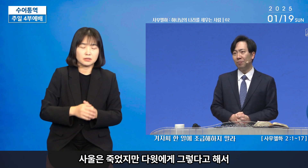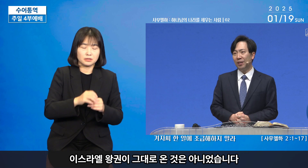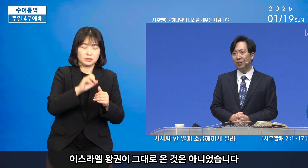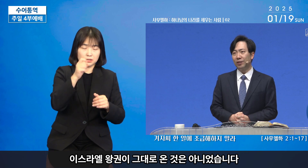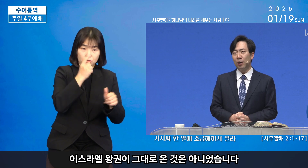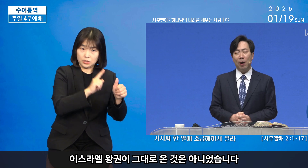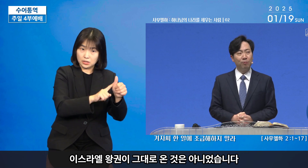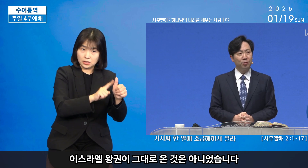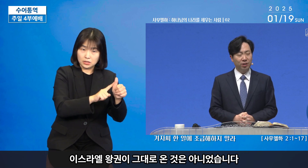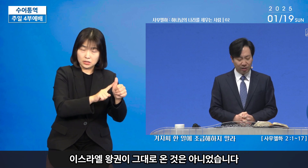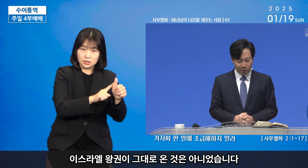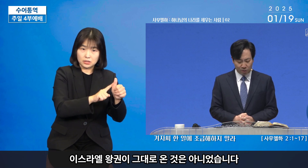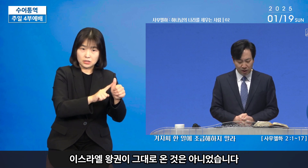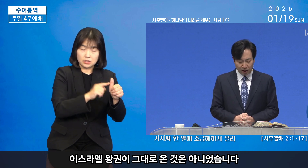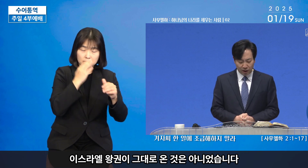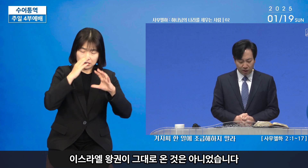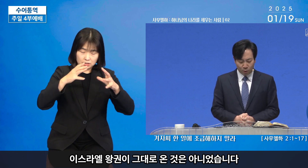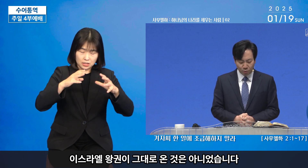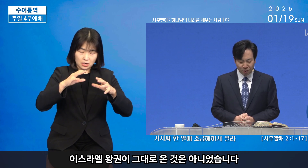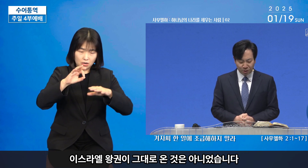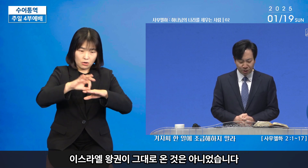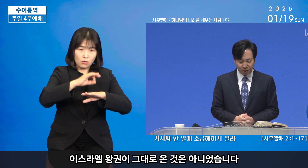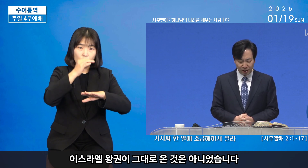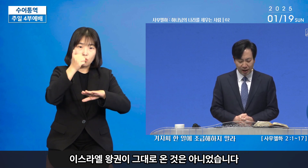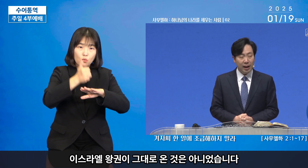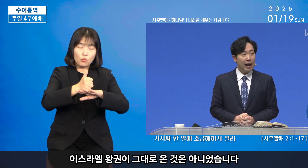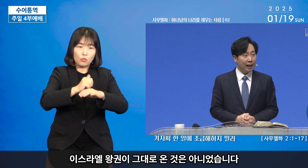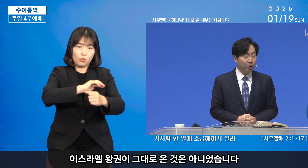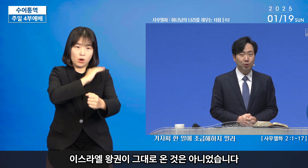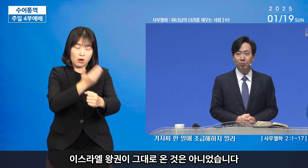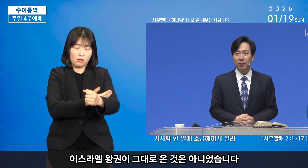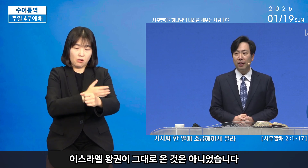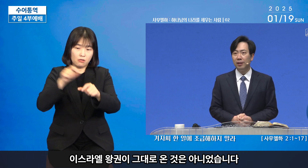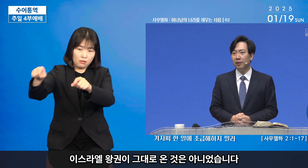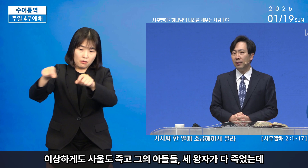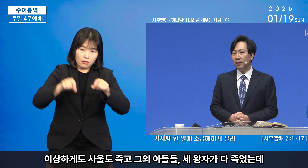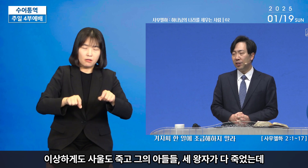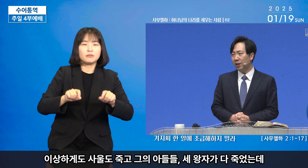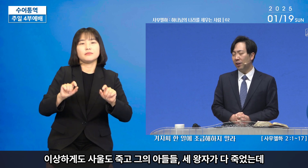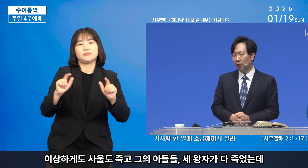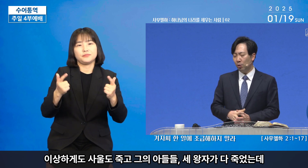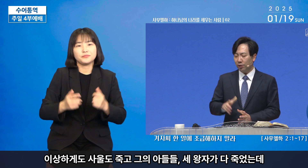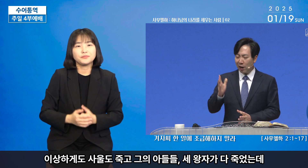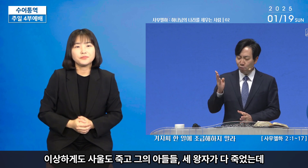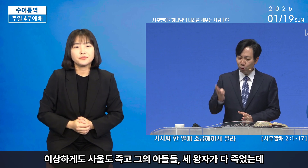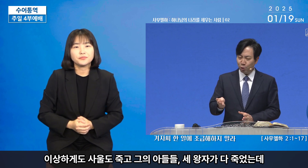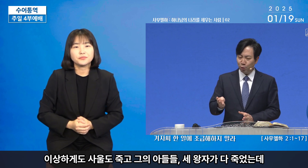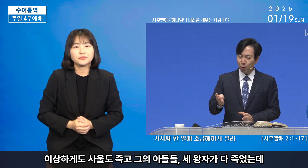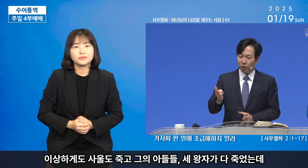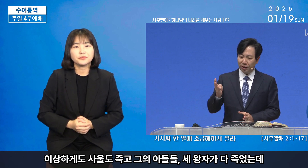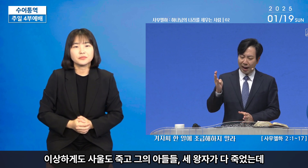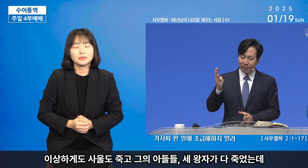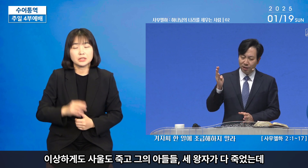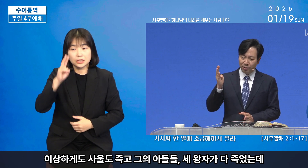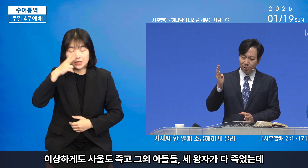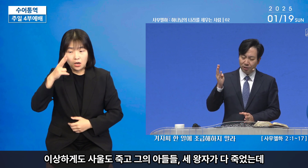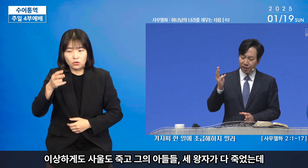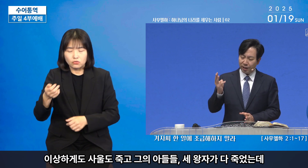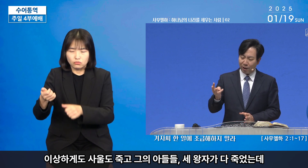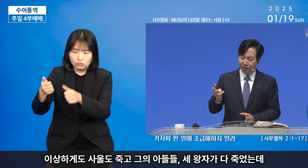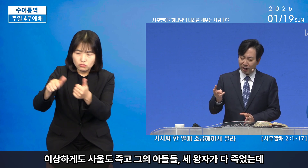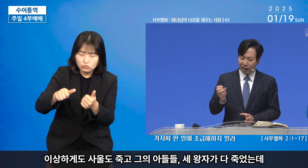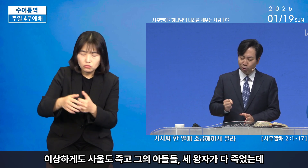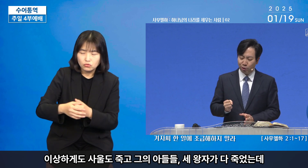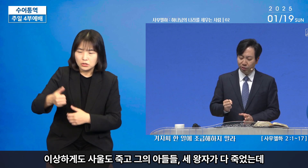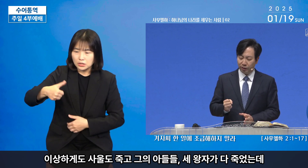해서 이스라엘 왕권이 그대로 온 것은 아니었습니다. 이상하게도 사울도 죽고 그의 아들들